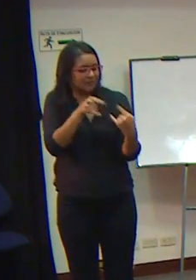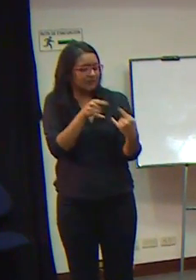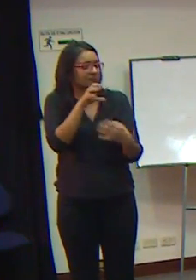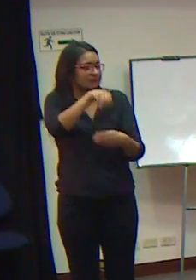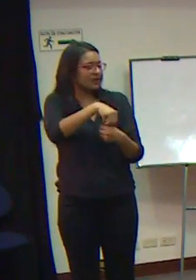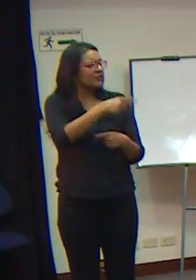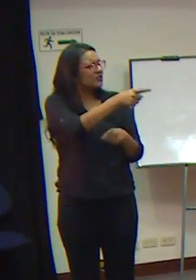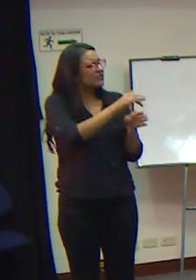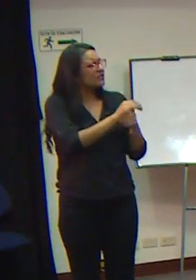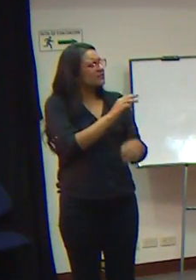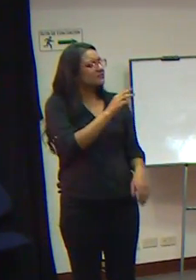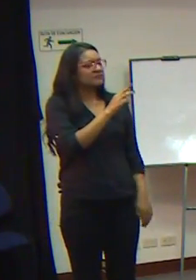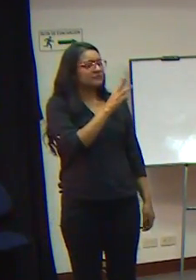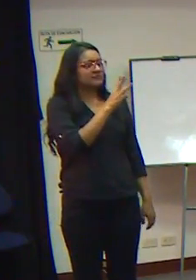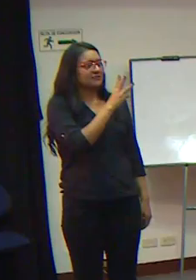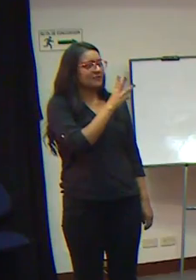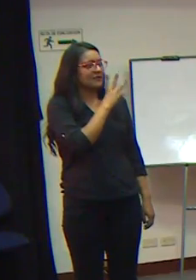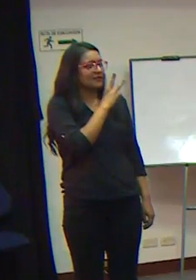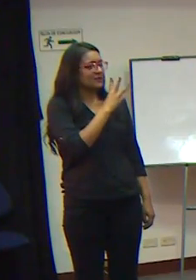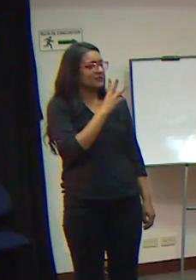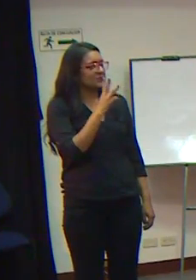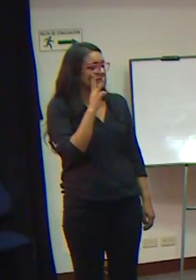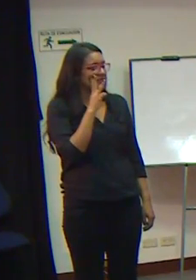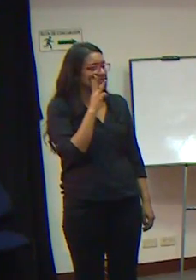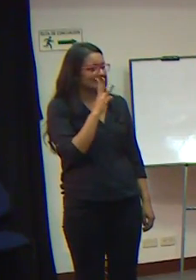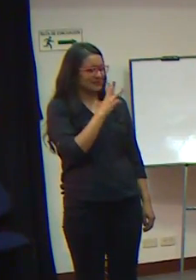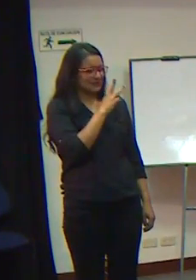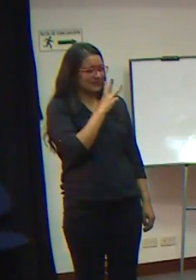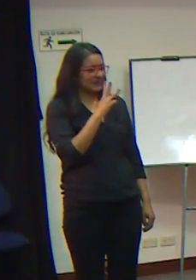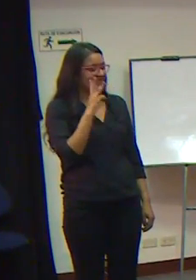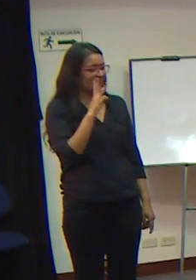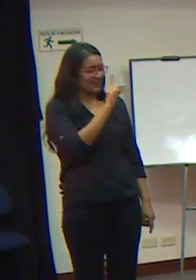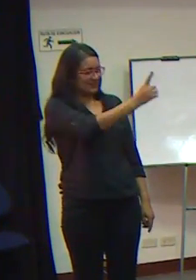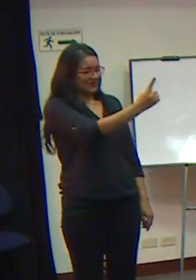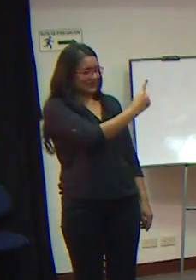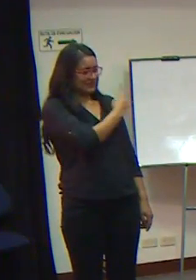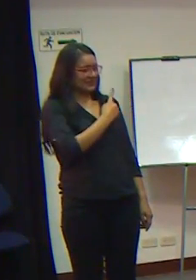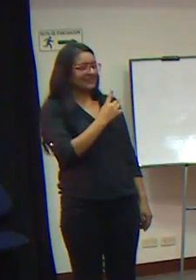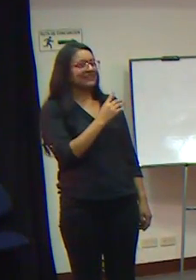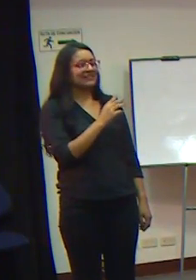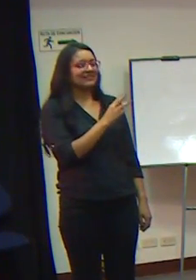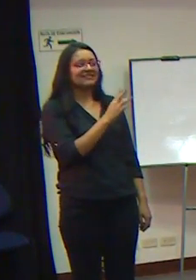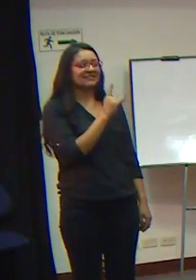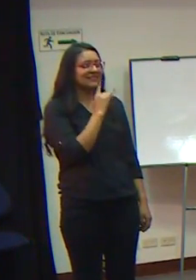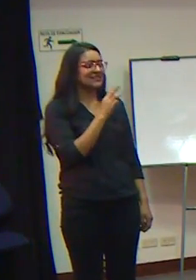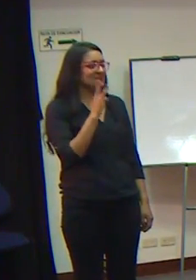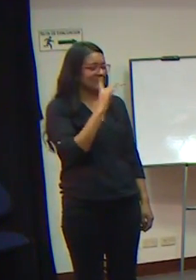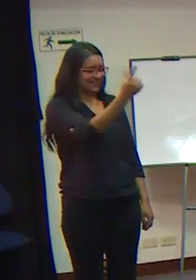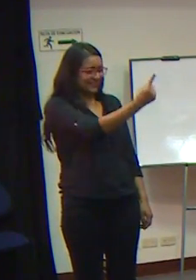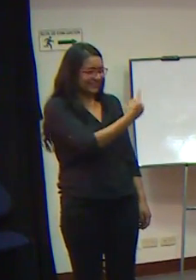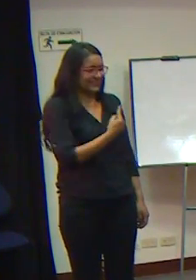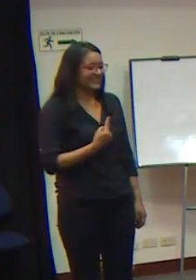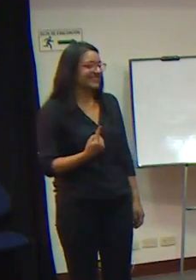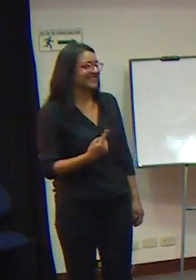quería compartirnos algo, porque eso es lo que pasa, por ejemplo, en mi casa.